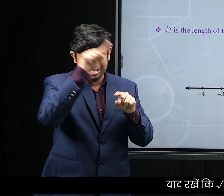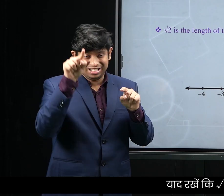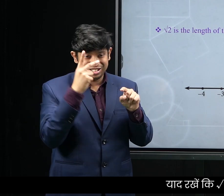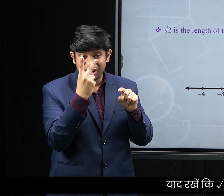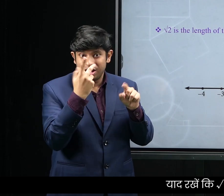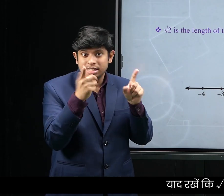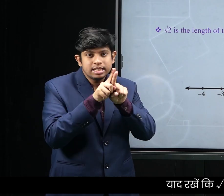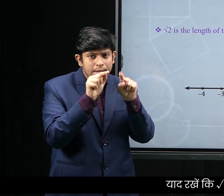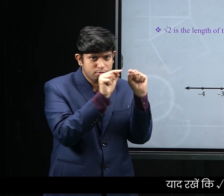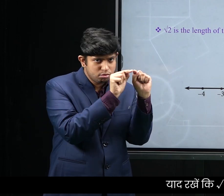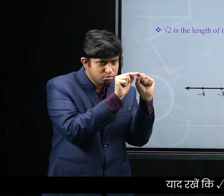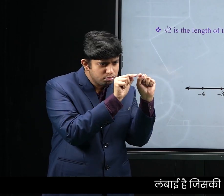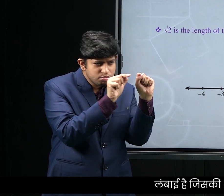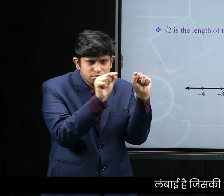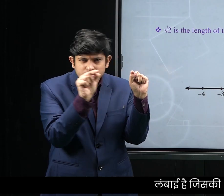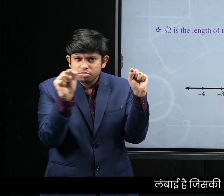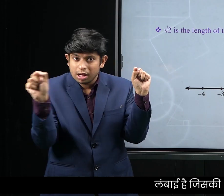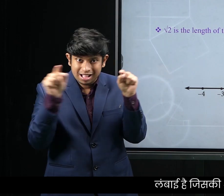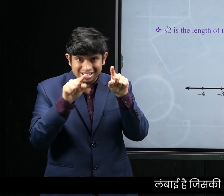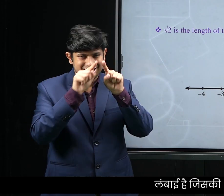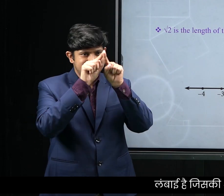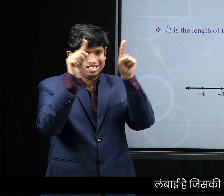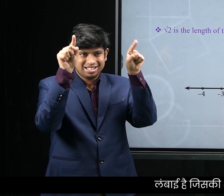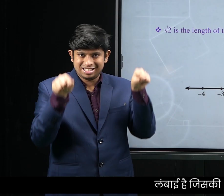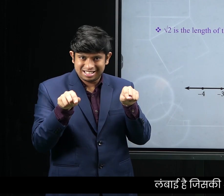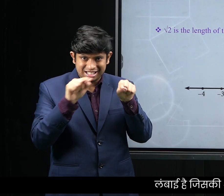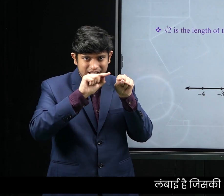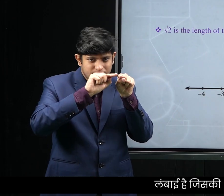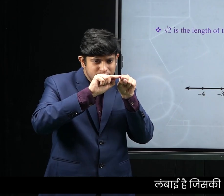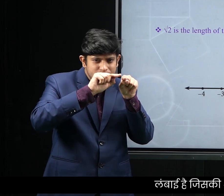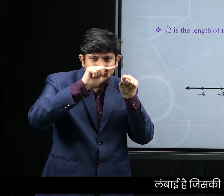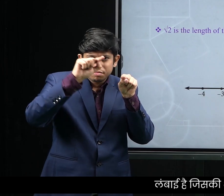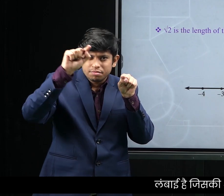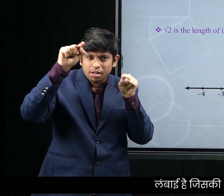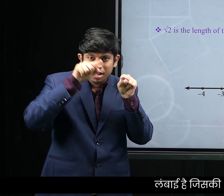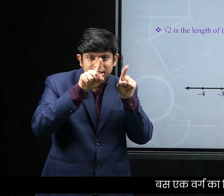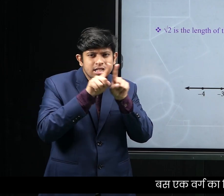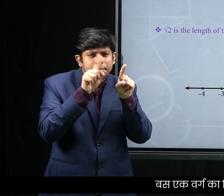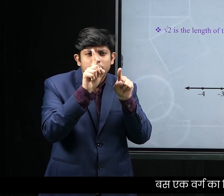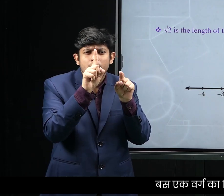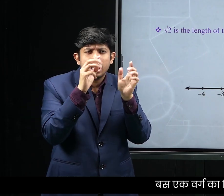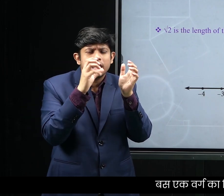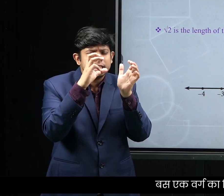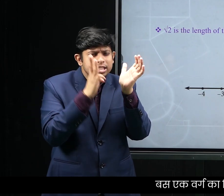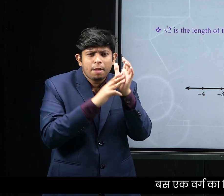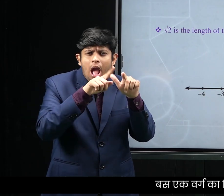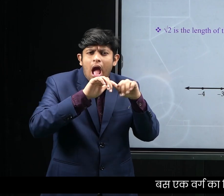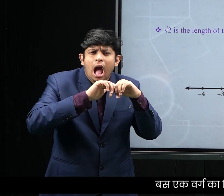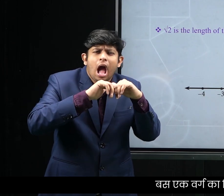वर्ग के विकर्ण की लंबाई है जिसकी भुजा 1 इकाई है। कैसे? बस एक वर्ग का निर्माण करें